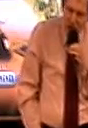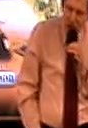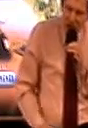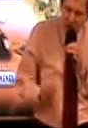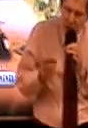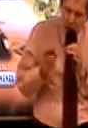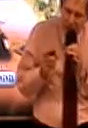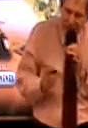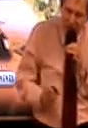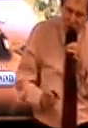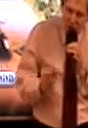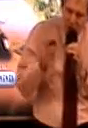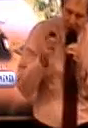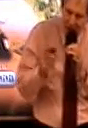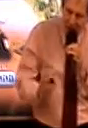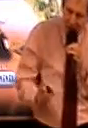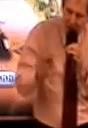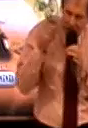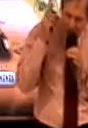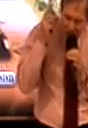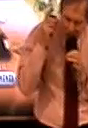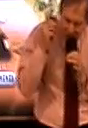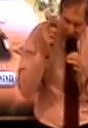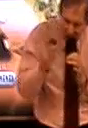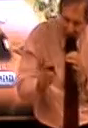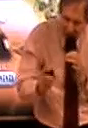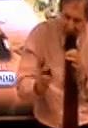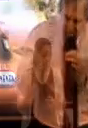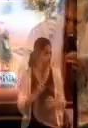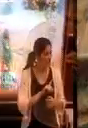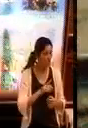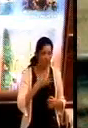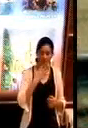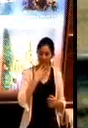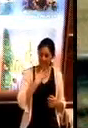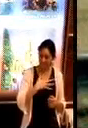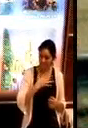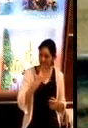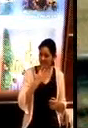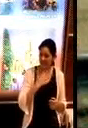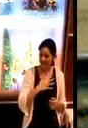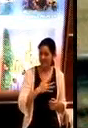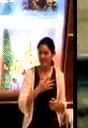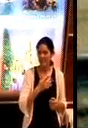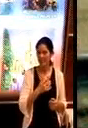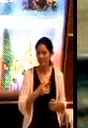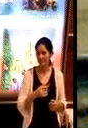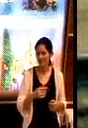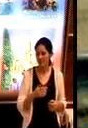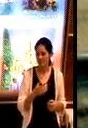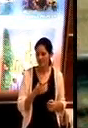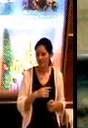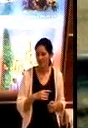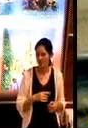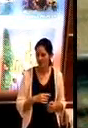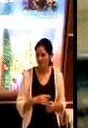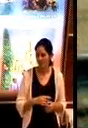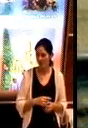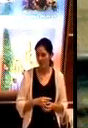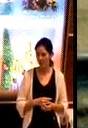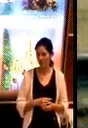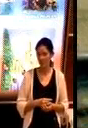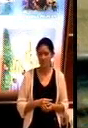no tuvieron mente para entender las cosas eternas. No